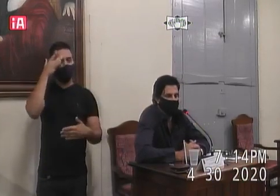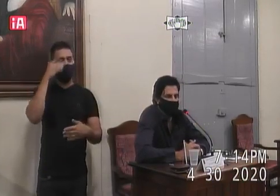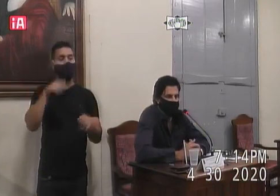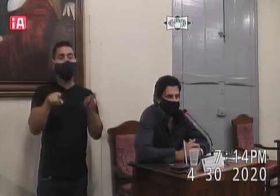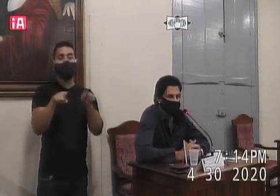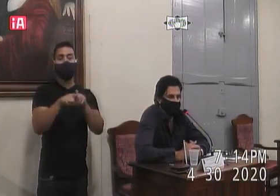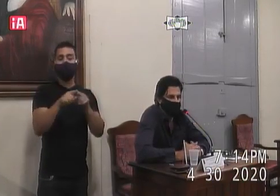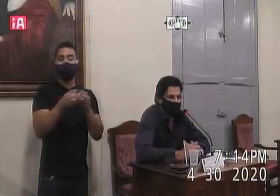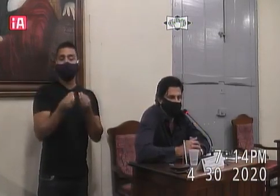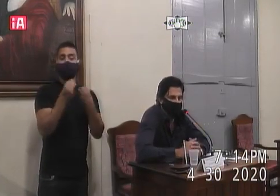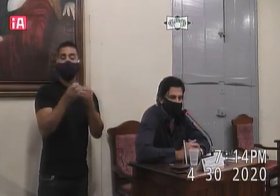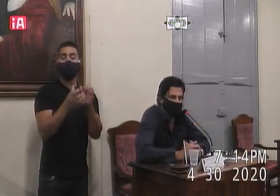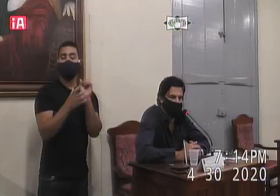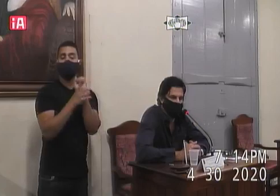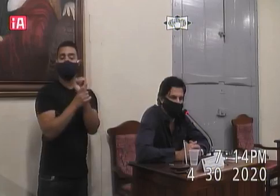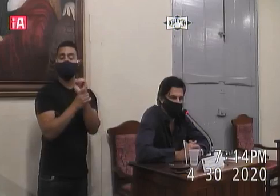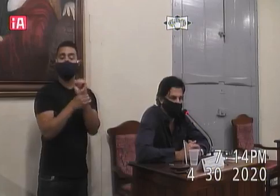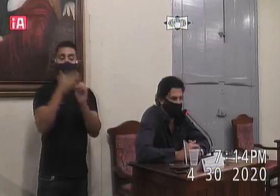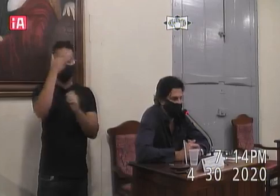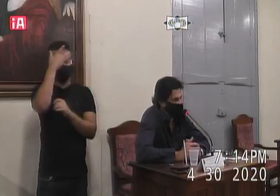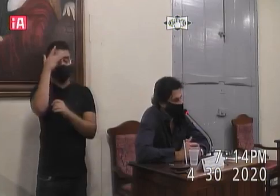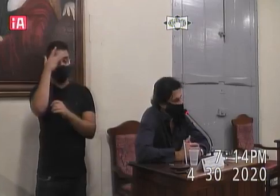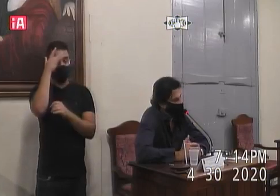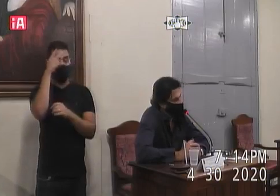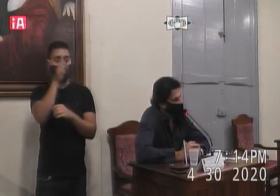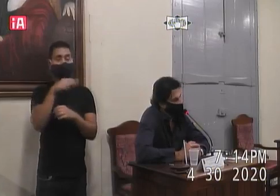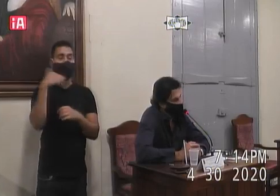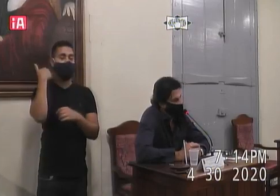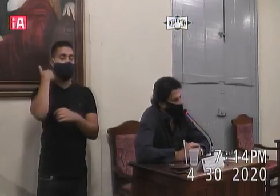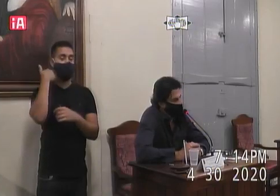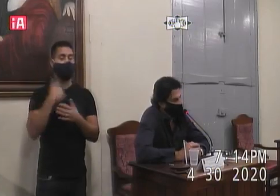mais segurança a todos os correntistas.